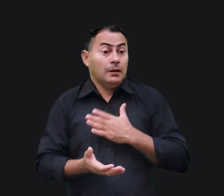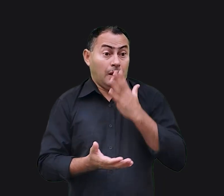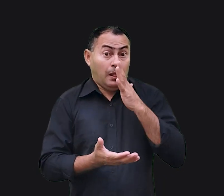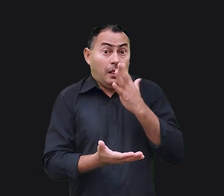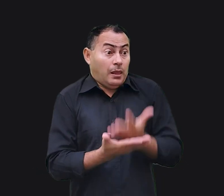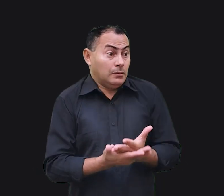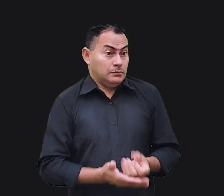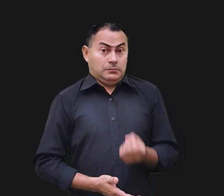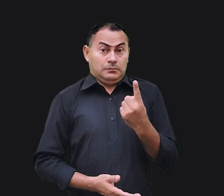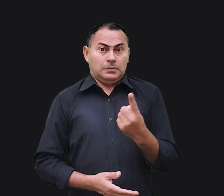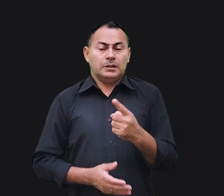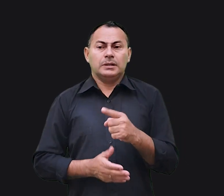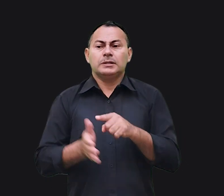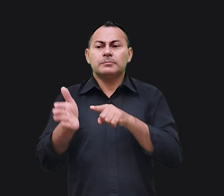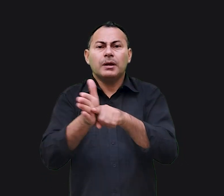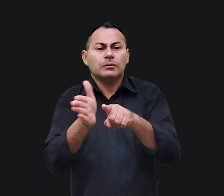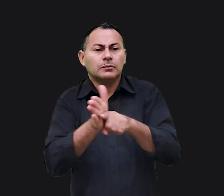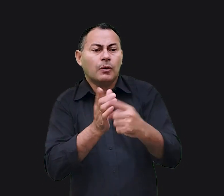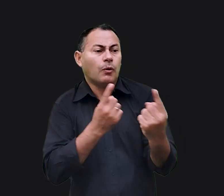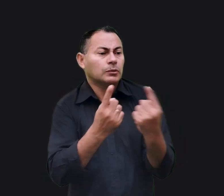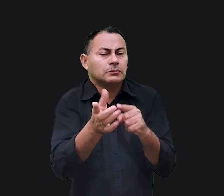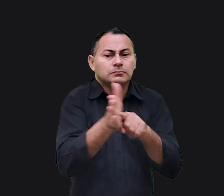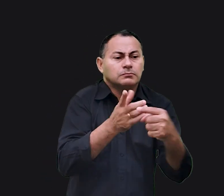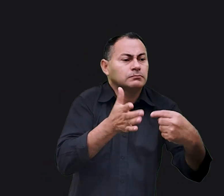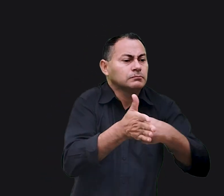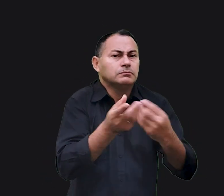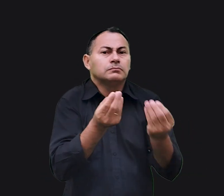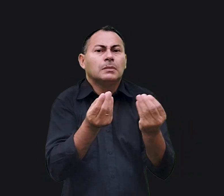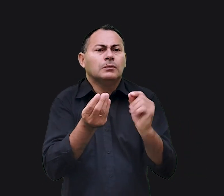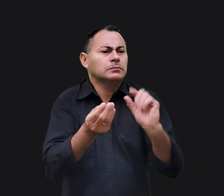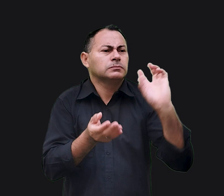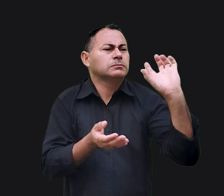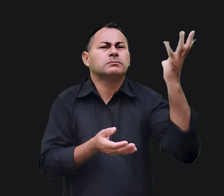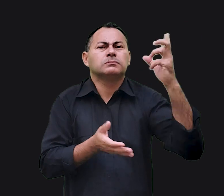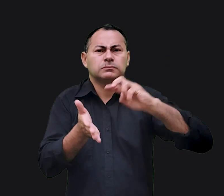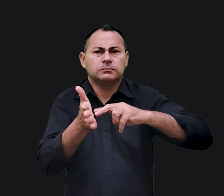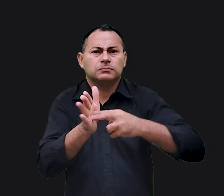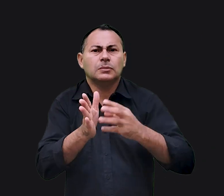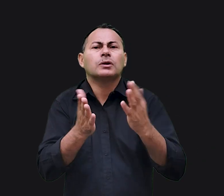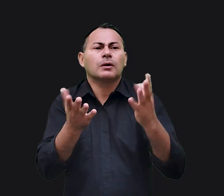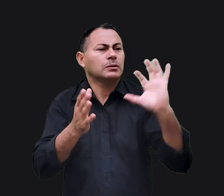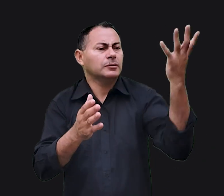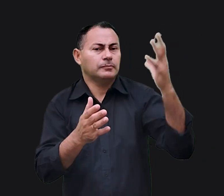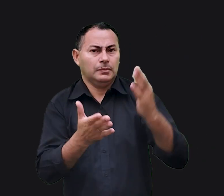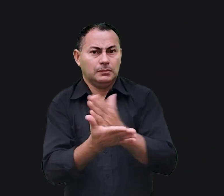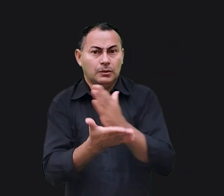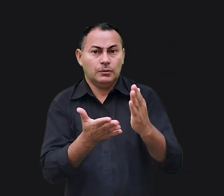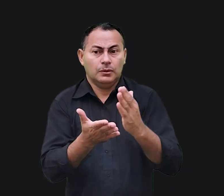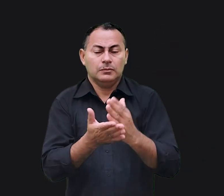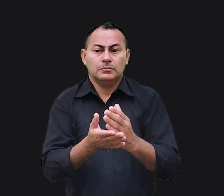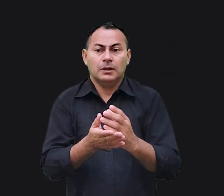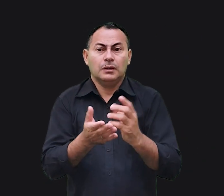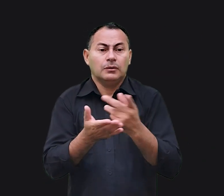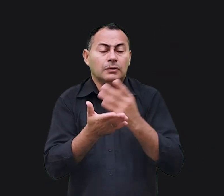perplexos, todos perguntavam uns aos outros: que significa isso? Alguns, todavia, zombavam deles e